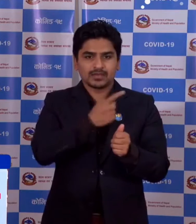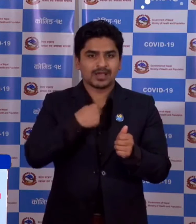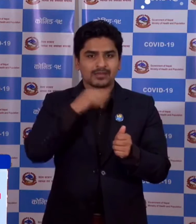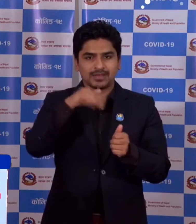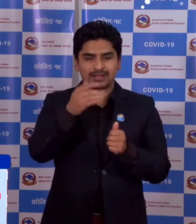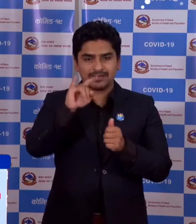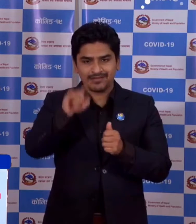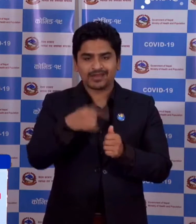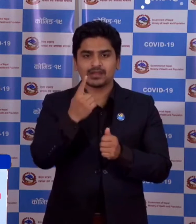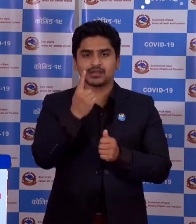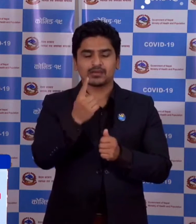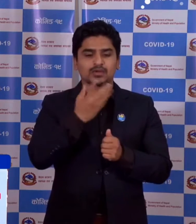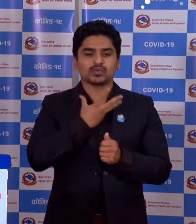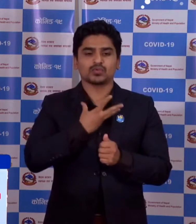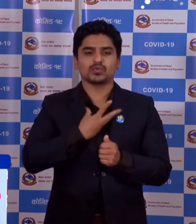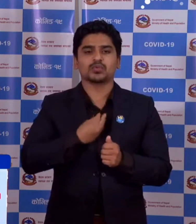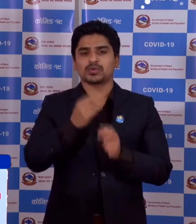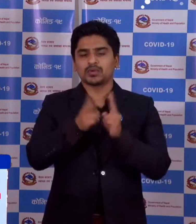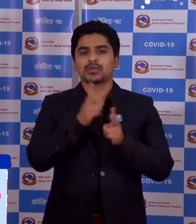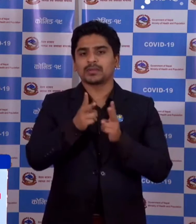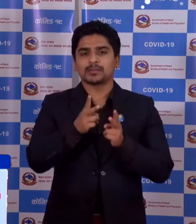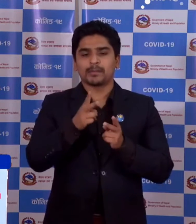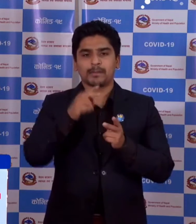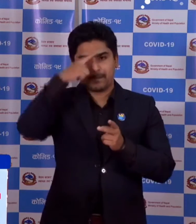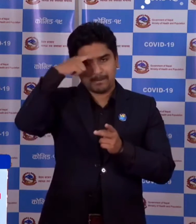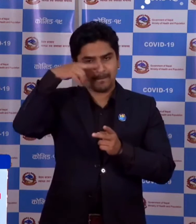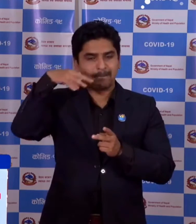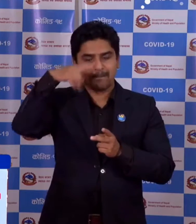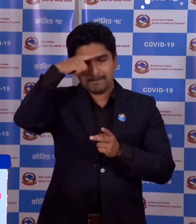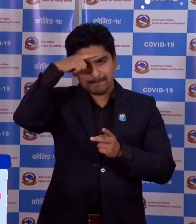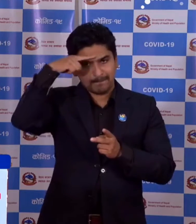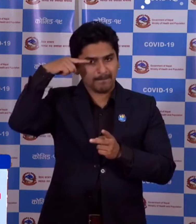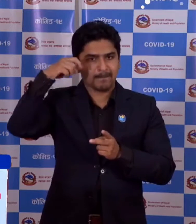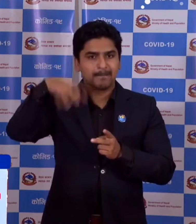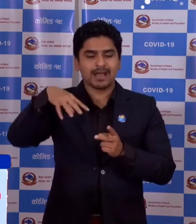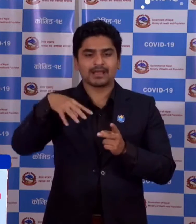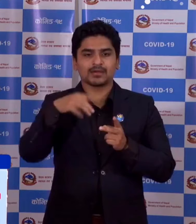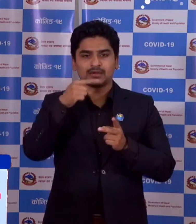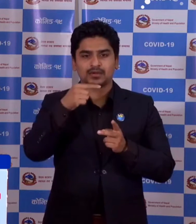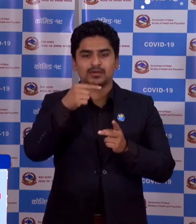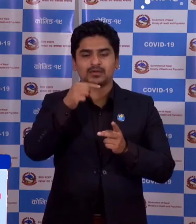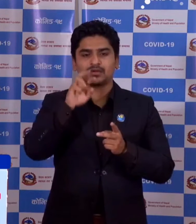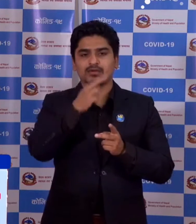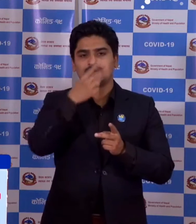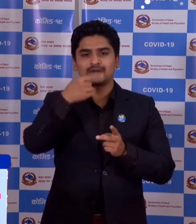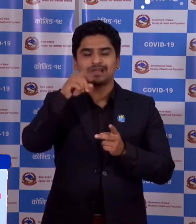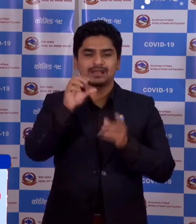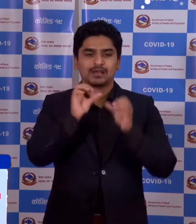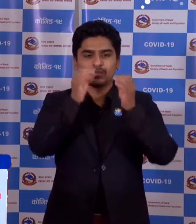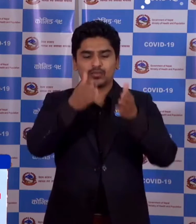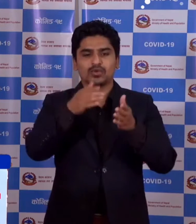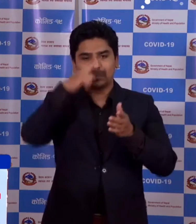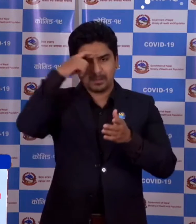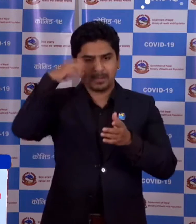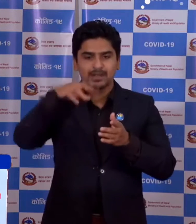हामीलाई फेरि एउटा दुःखको कुरा बाँकेको नरैनापुर पाँच बाँकेका